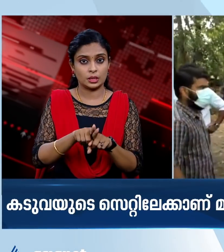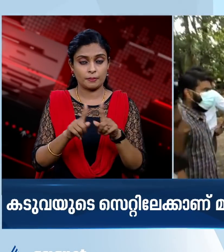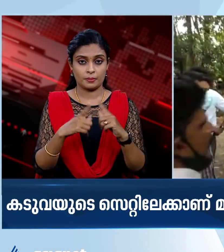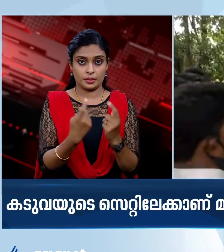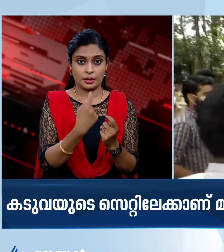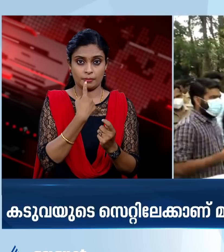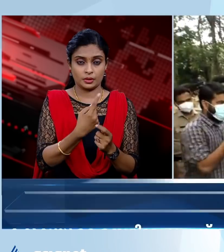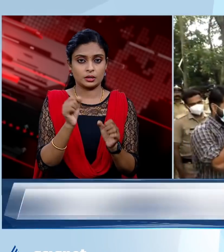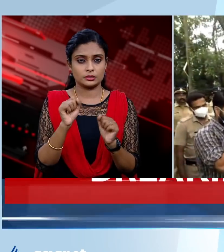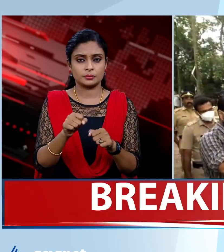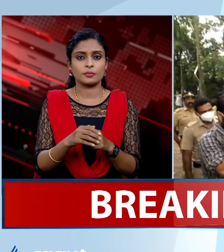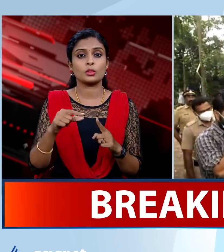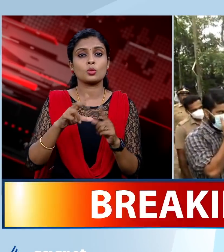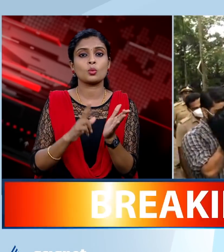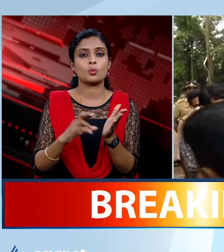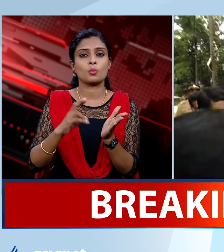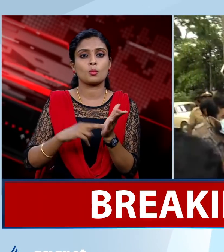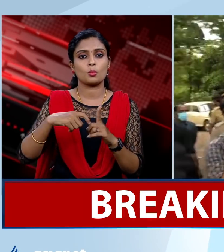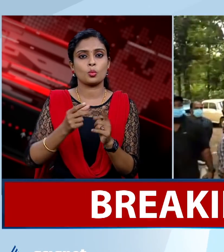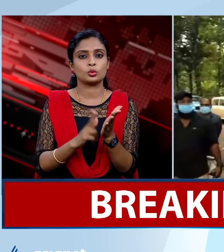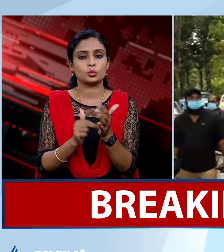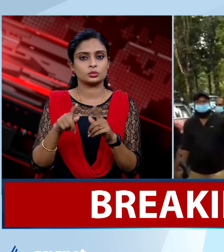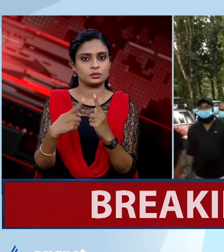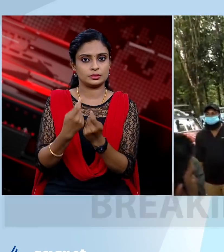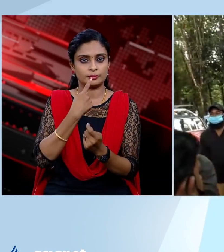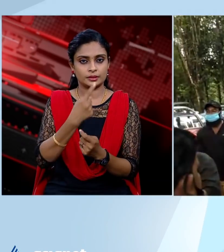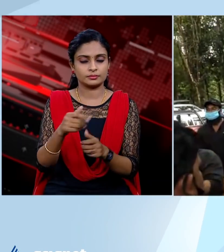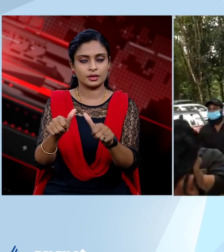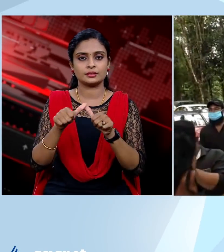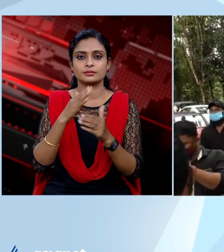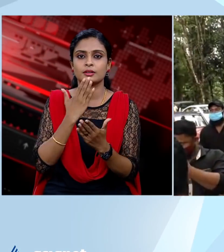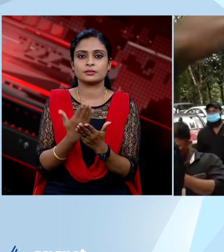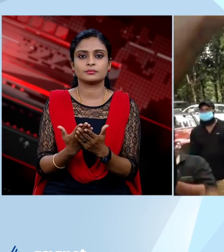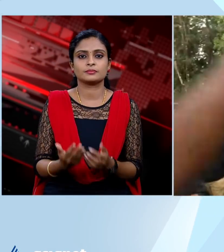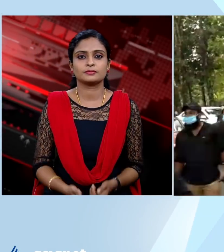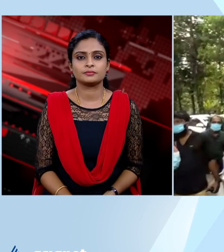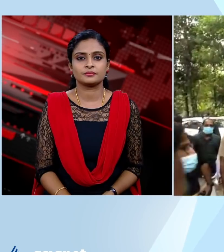യൂത്ത് കോൺഗ്രസിന്റെ ഈ പൊൻകുന്നം ഭാഗത്തു നിന്നുള്ള പ്രവർത്തകർ പറയുന്നത്. പ്രജിത, ശരി അൻഷാദ്.